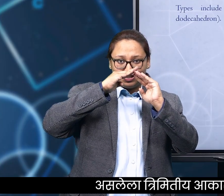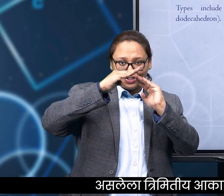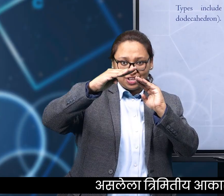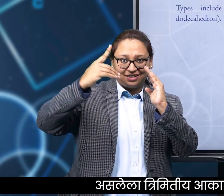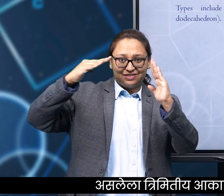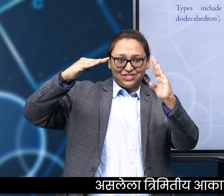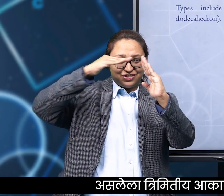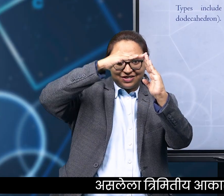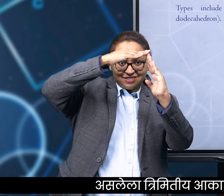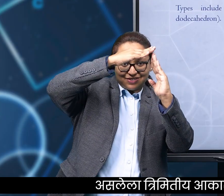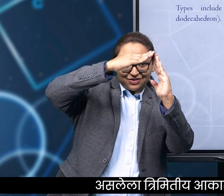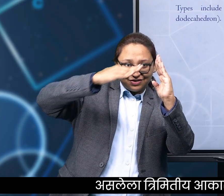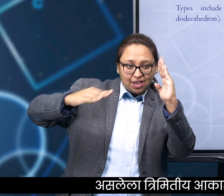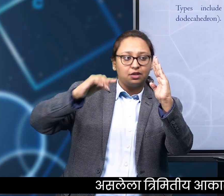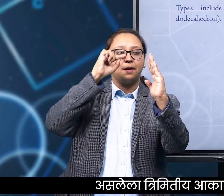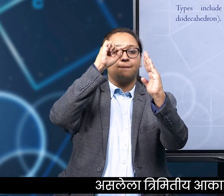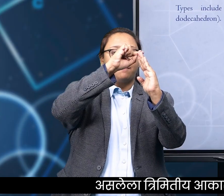प्रिझम, पिरॅमिड आणि